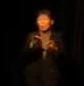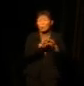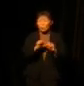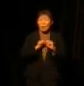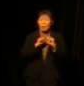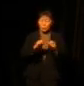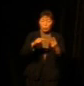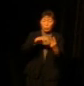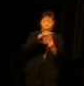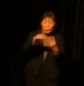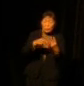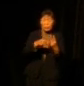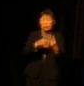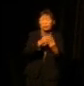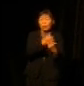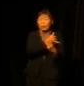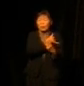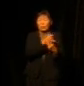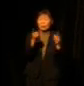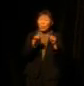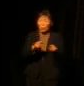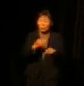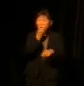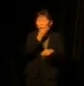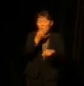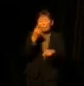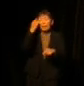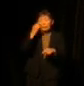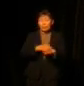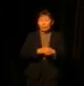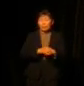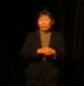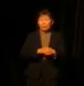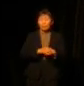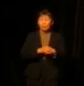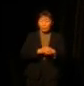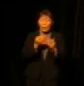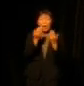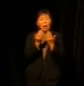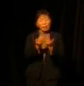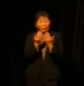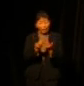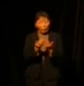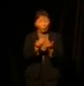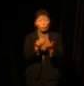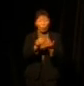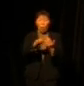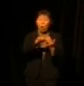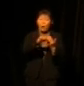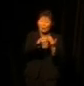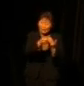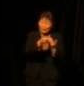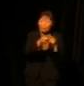で、自治活動の推進のため、行政区長さんとか町内会長さんを中心に学校を毎回開ける、どこに何